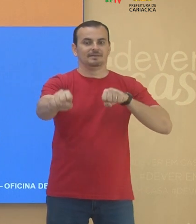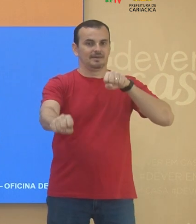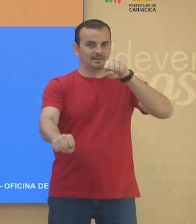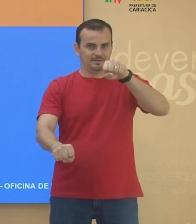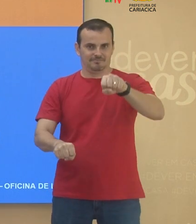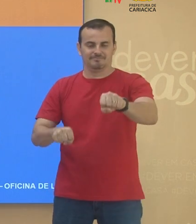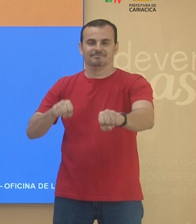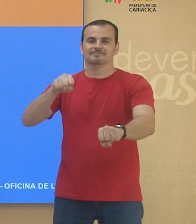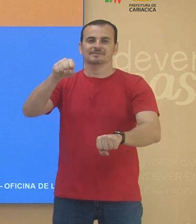Bicicleta.